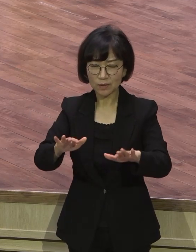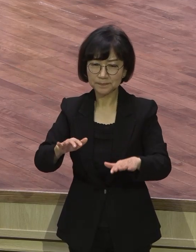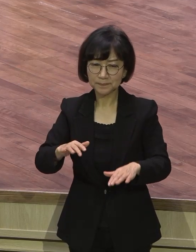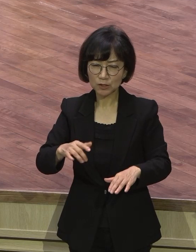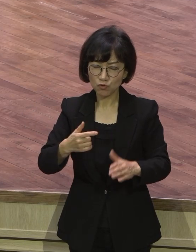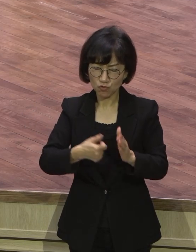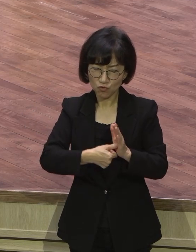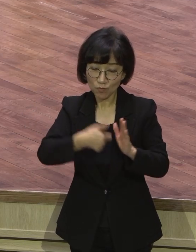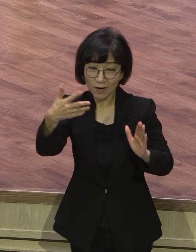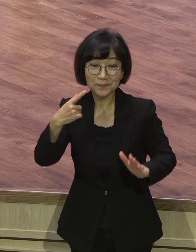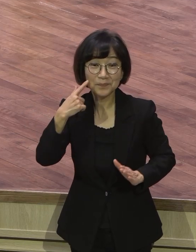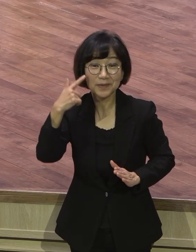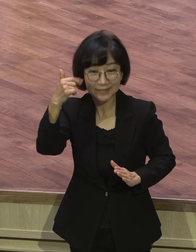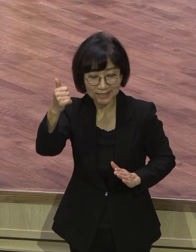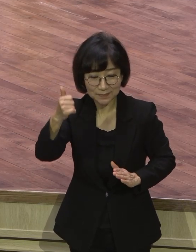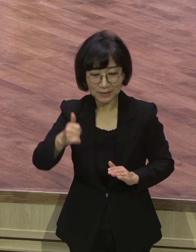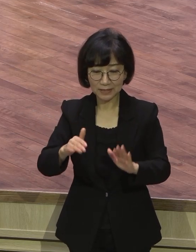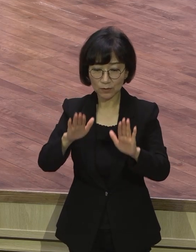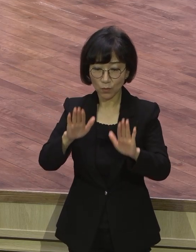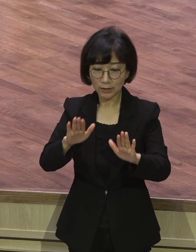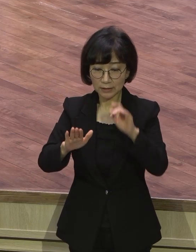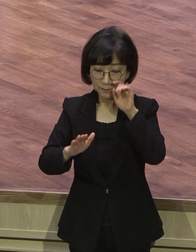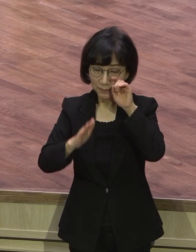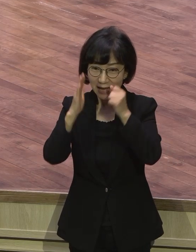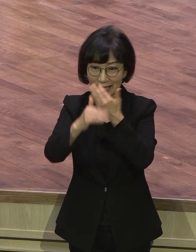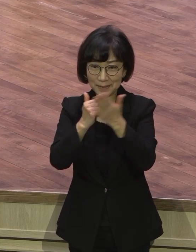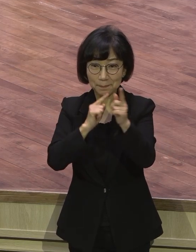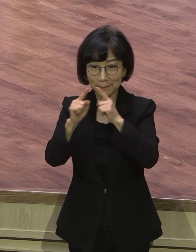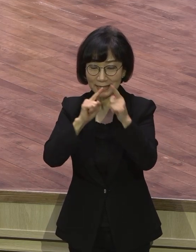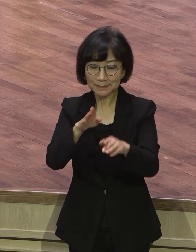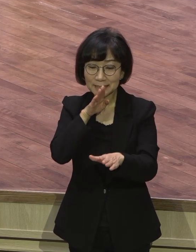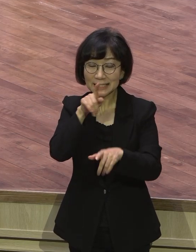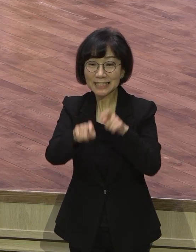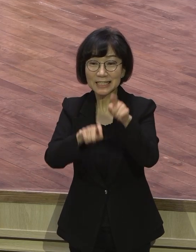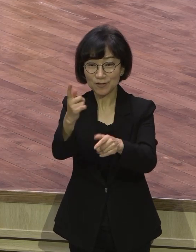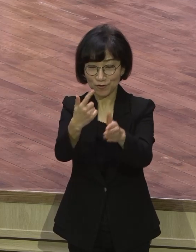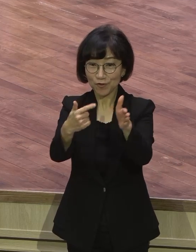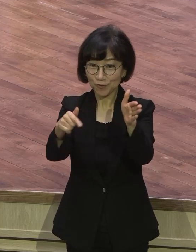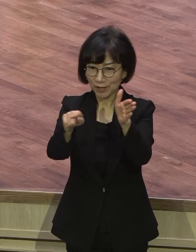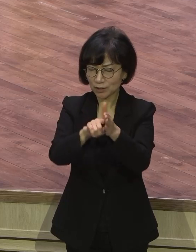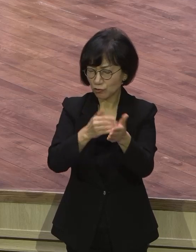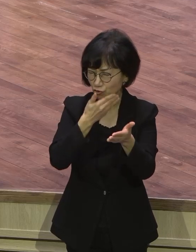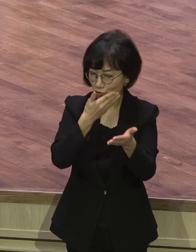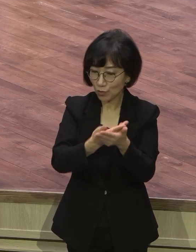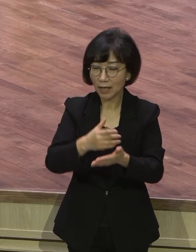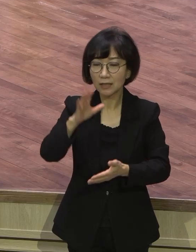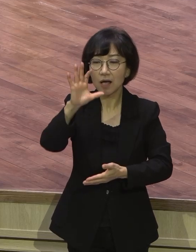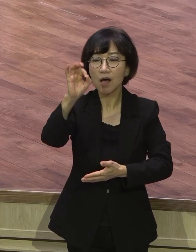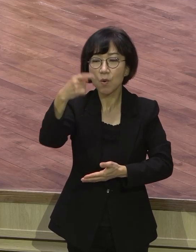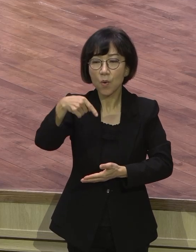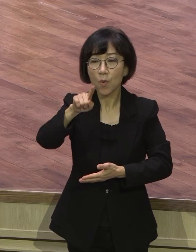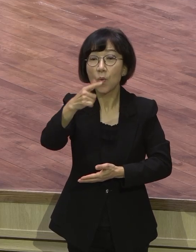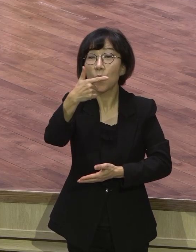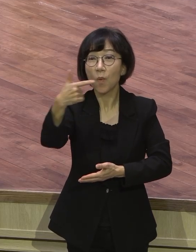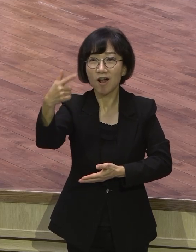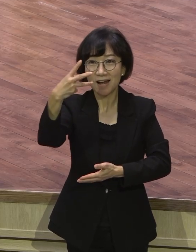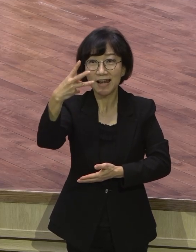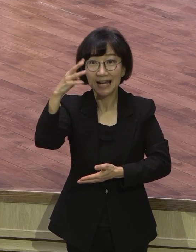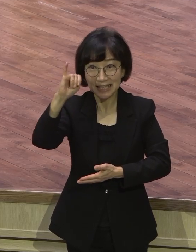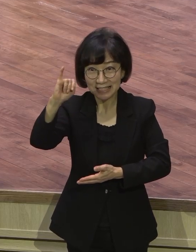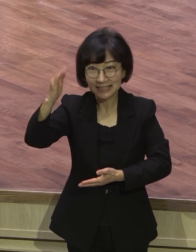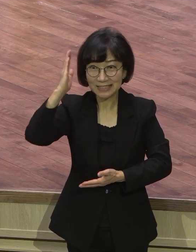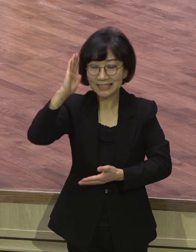목사님이 오늘 이 본문 말씀을 실천하기 위해서 중요한 원리를 말씀했어요. 이거 어떻게